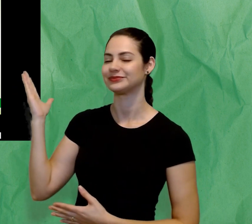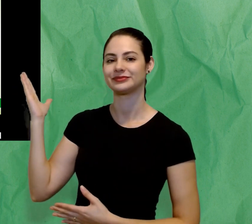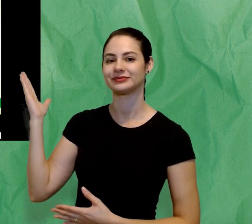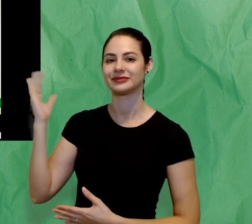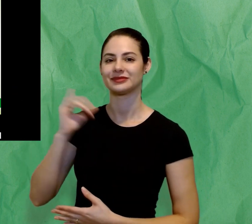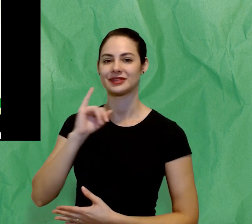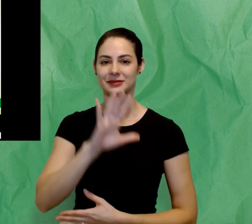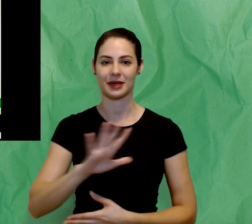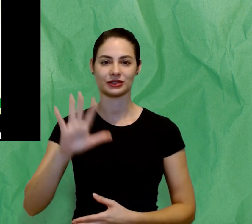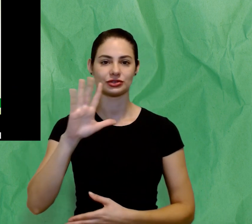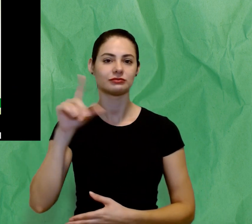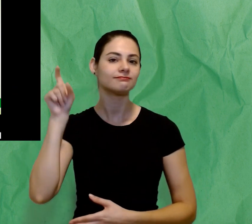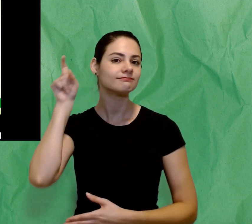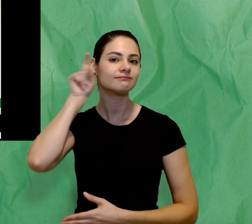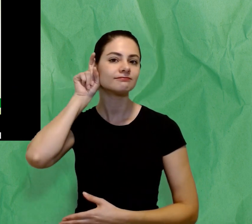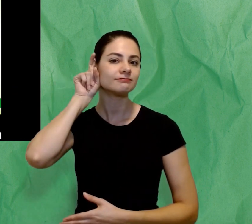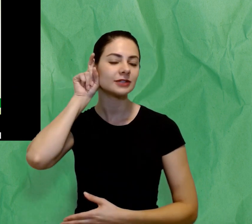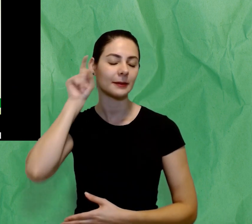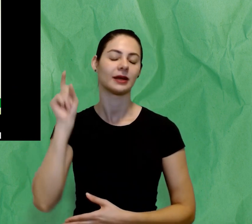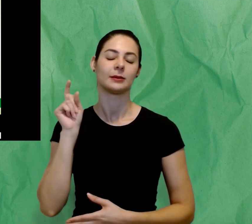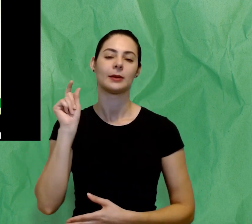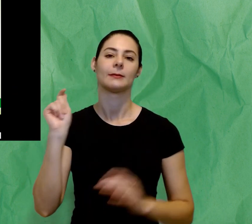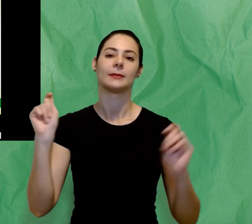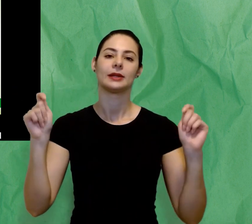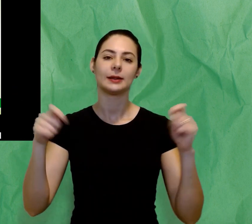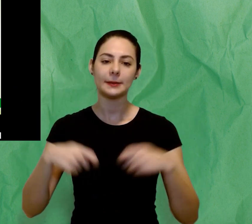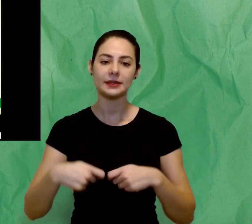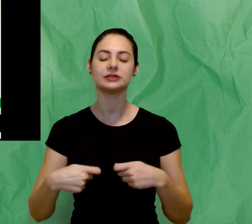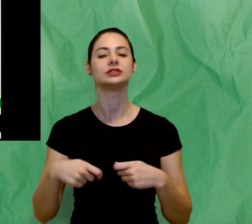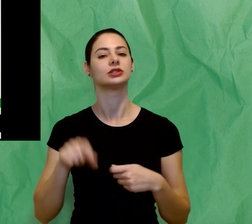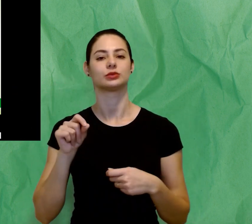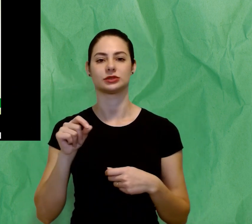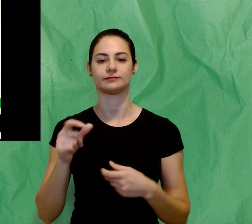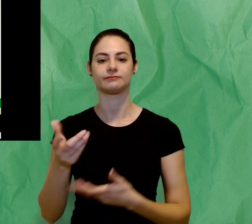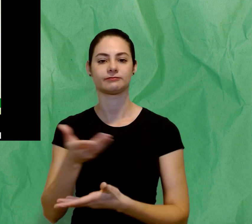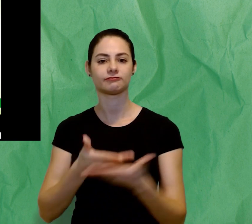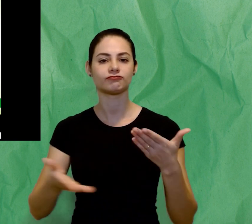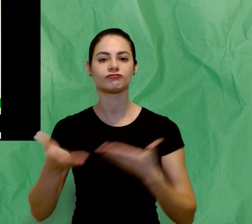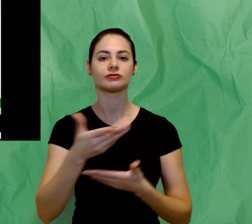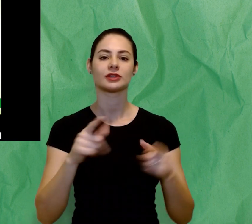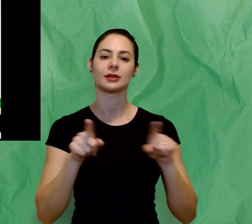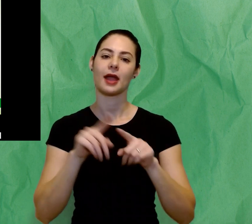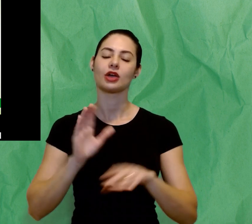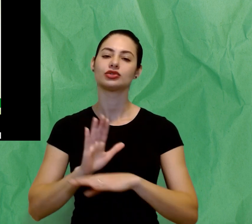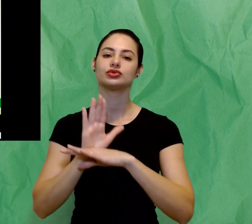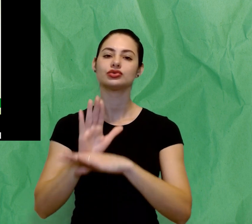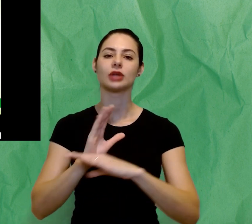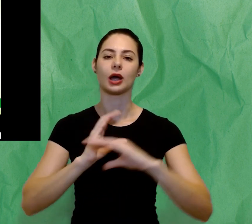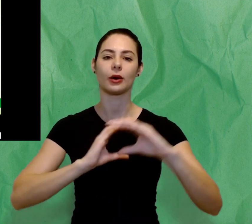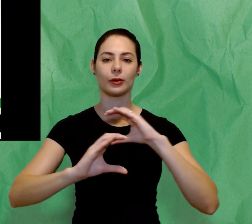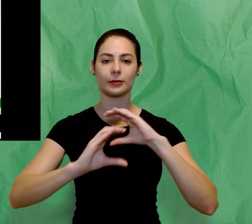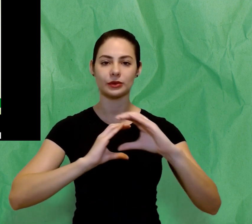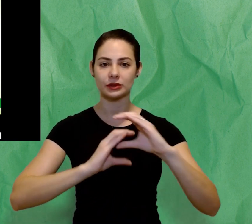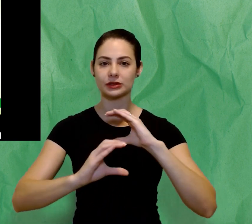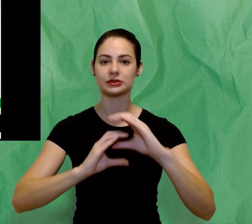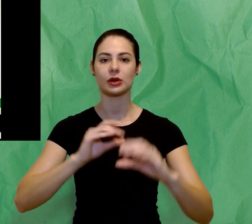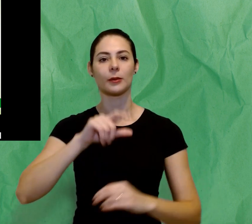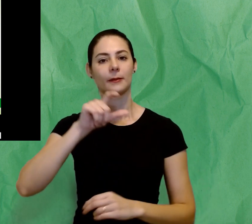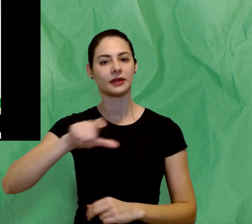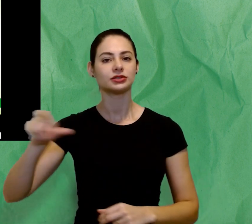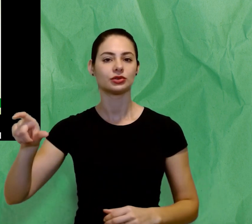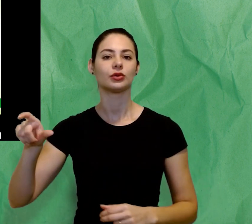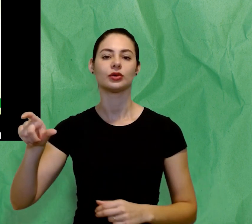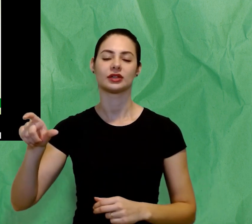Esses aparelhos, eles permitem a socialização e favorecem a comunicação de